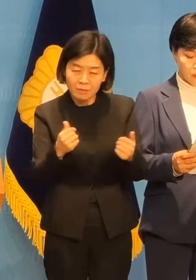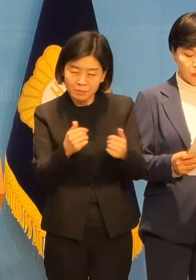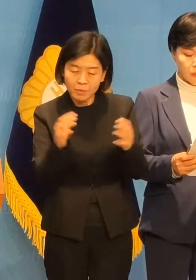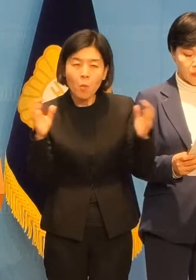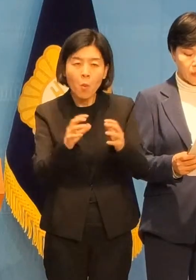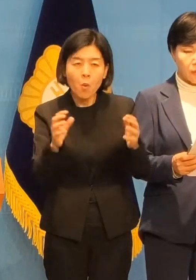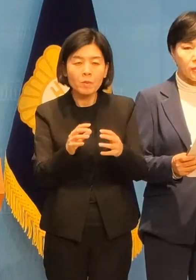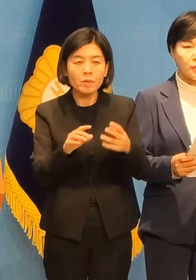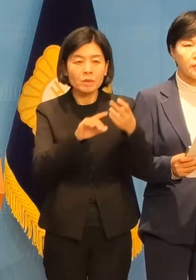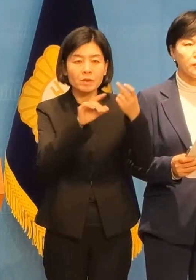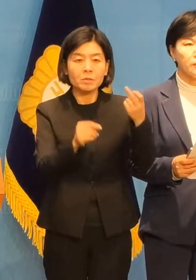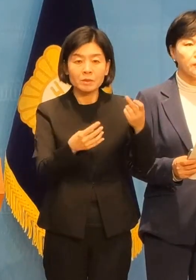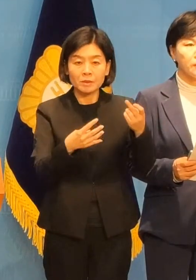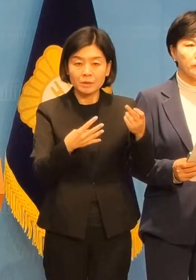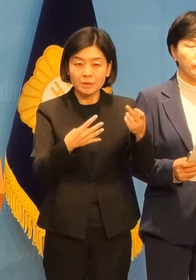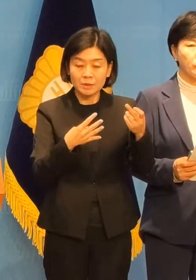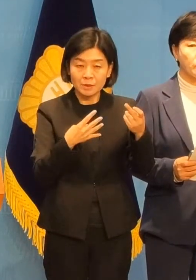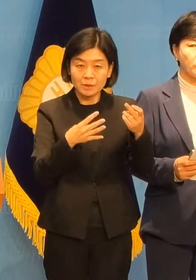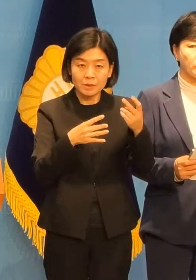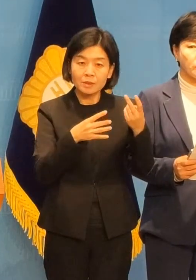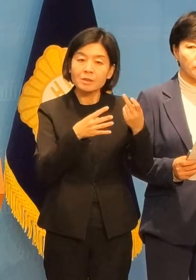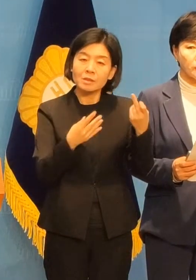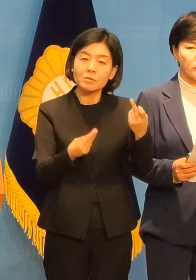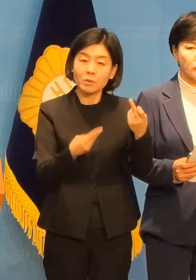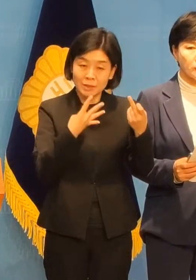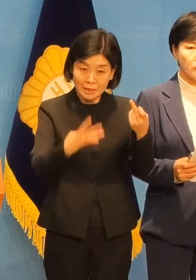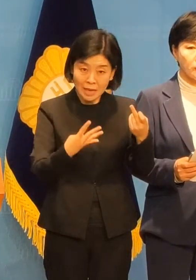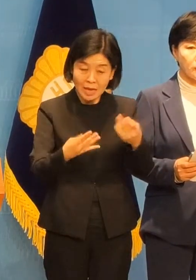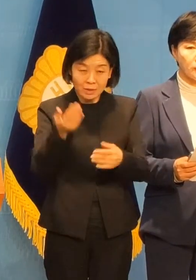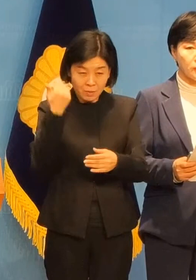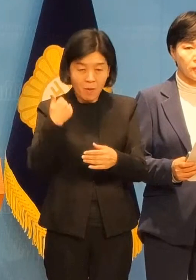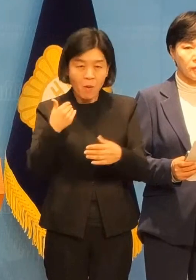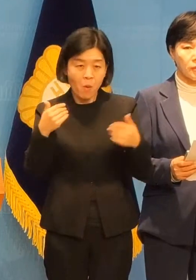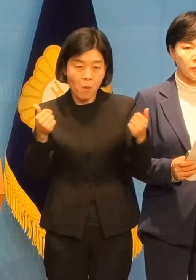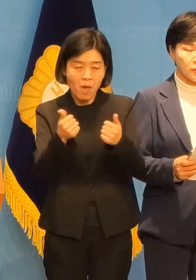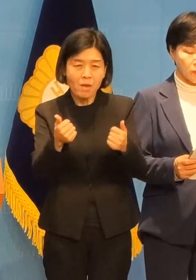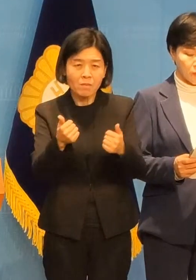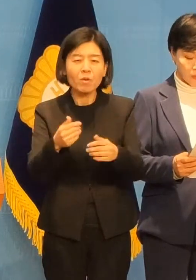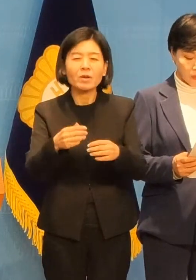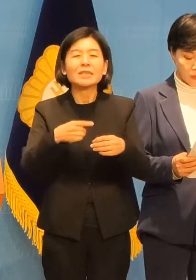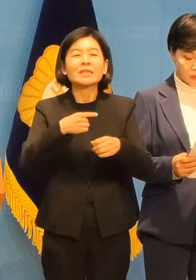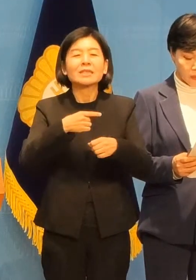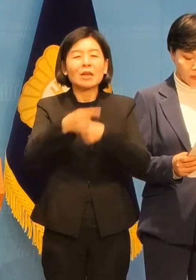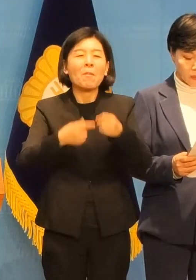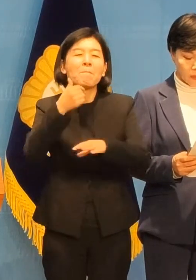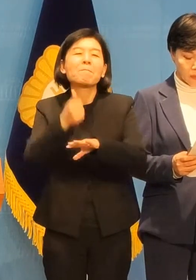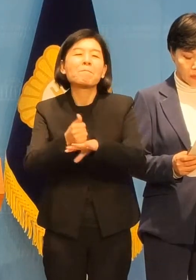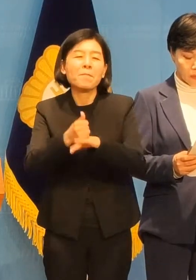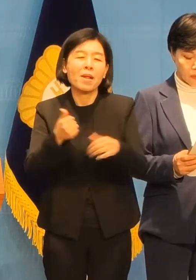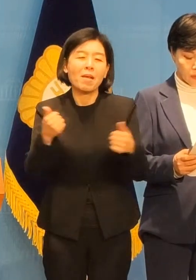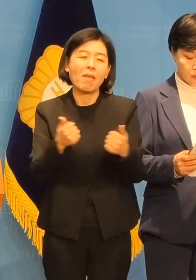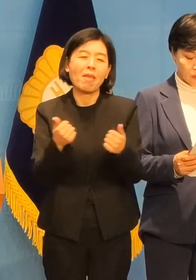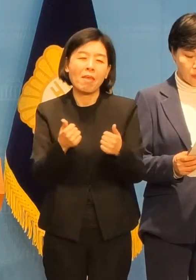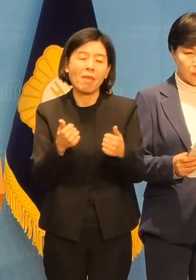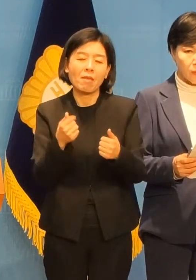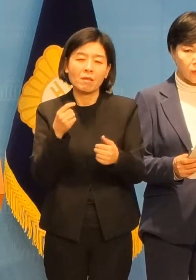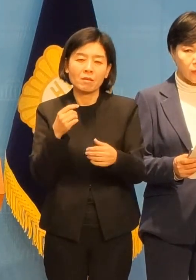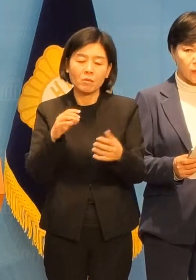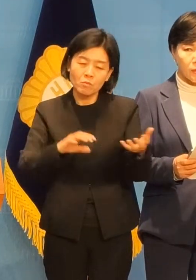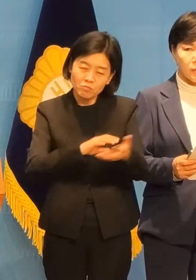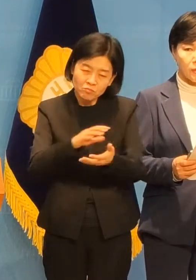4일 안가해동이 연말 모임이라는 등 새빨간 거짓말을 밥 먹듯 일삼았던 자입니다.